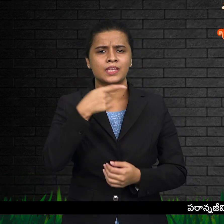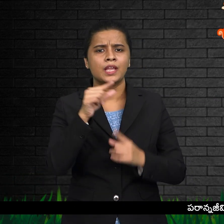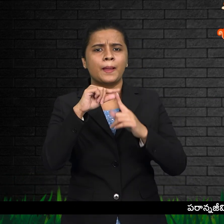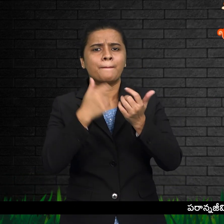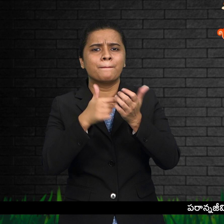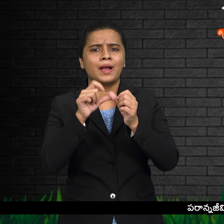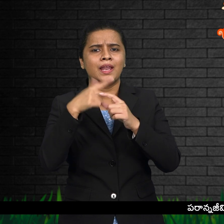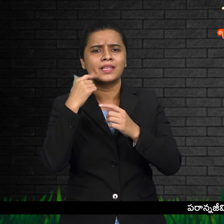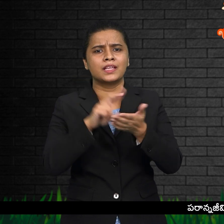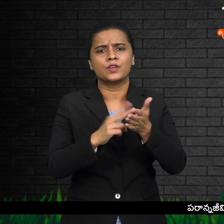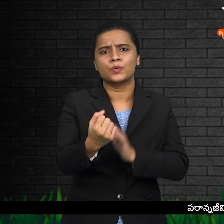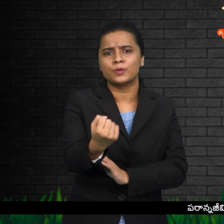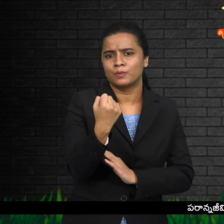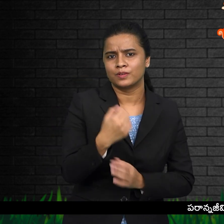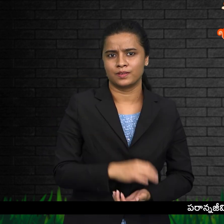పరాన్నజీవి పోషణ.